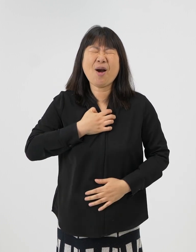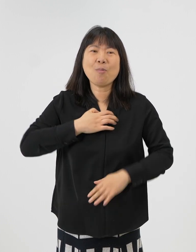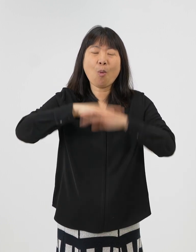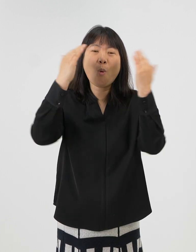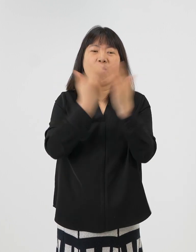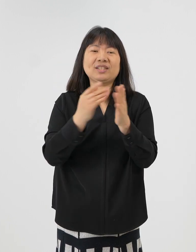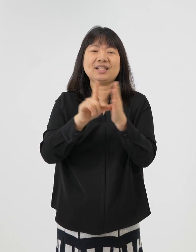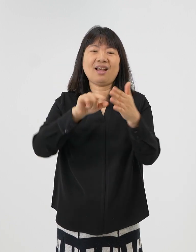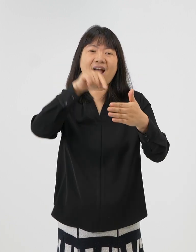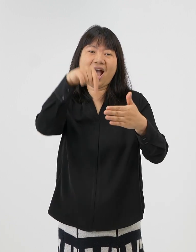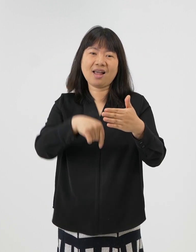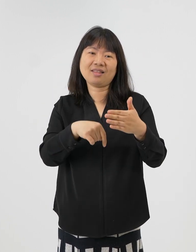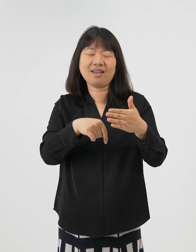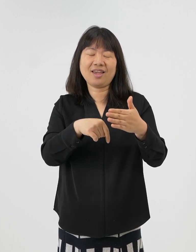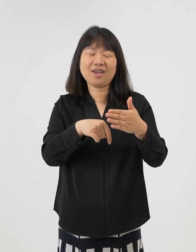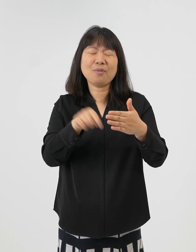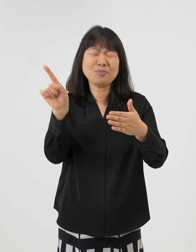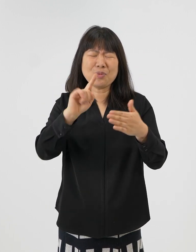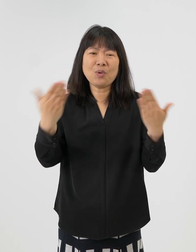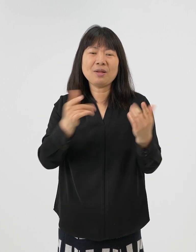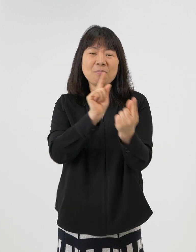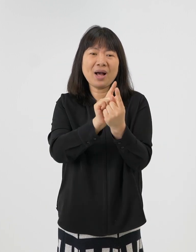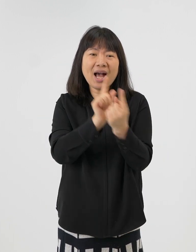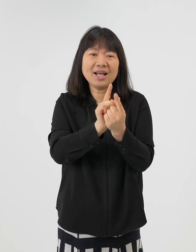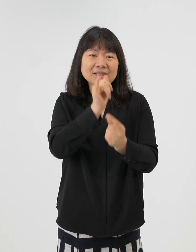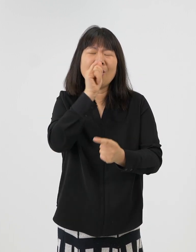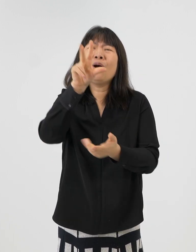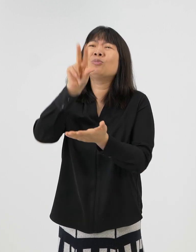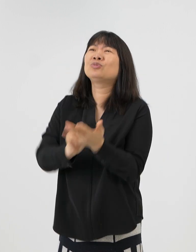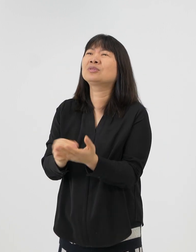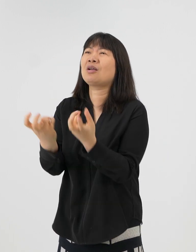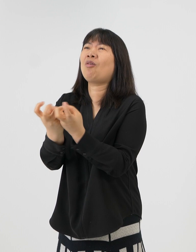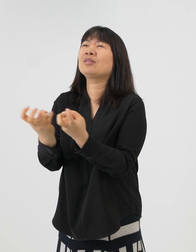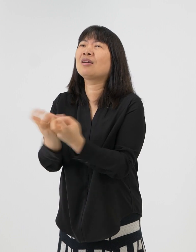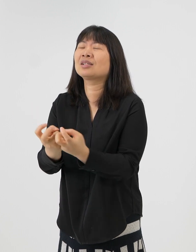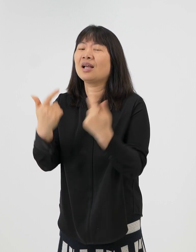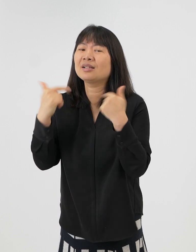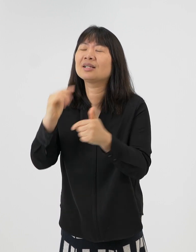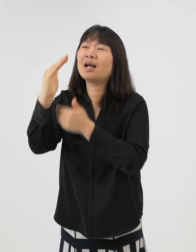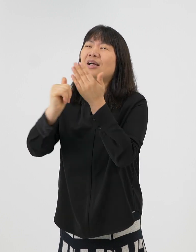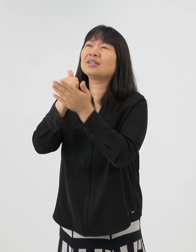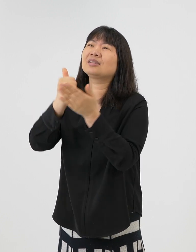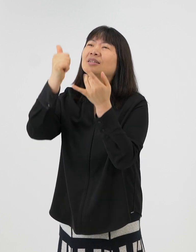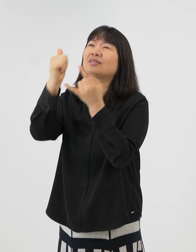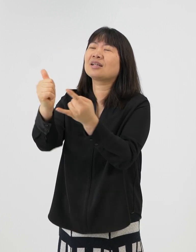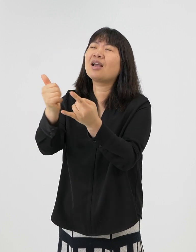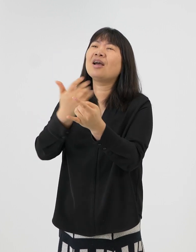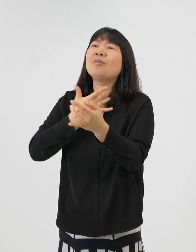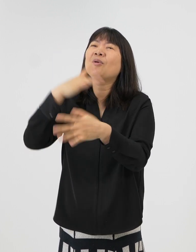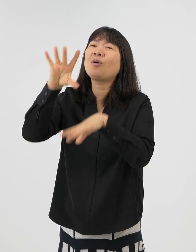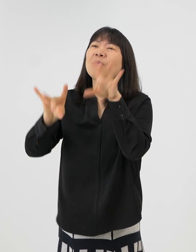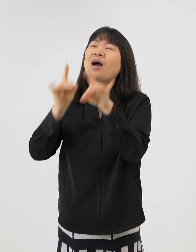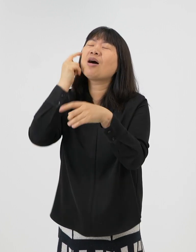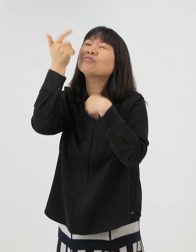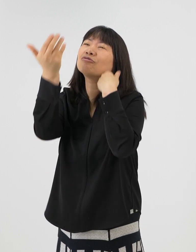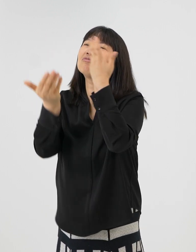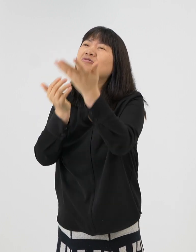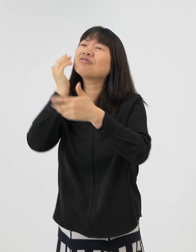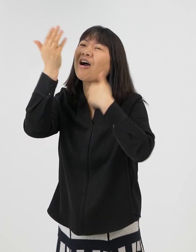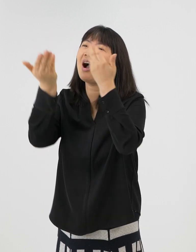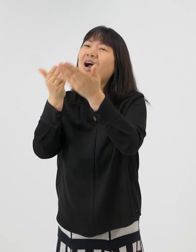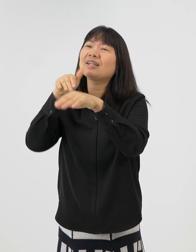일을 만나든지 하나님 이 문제 어떡하죠? 늘 하나님께 목이 말라 있는